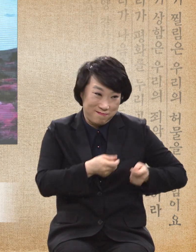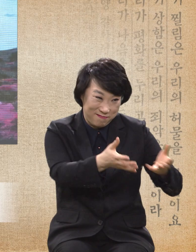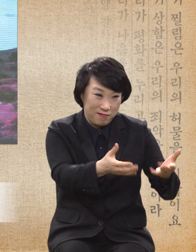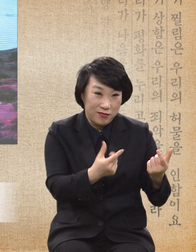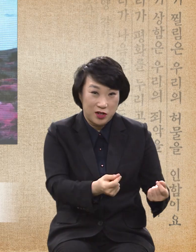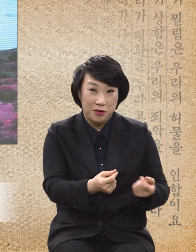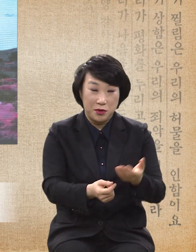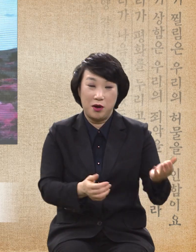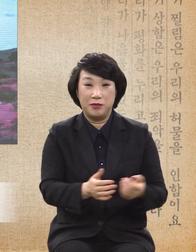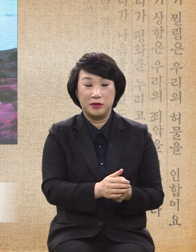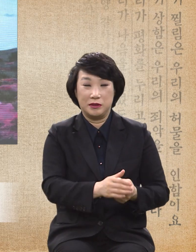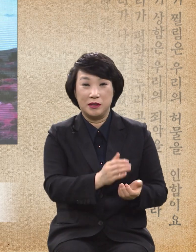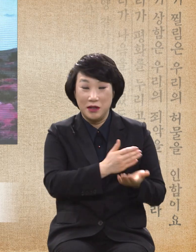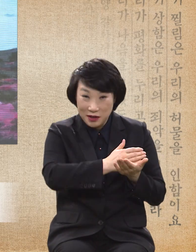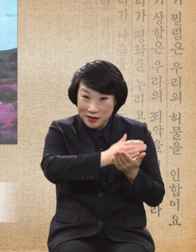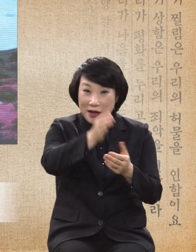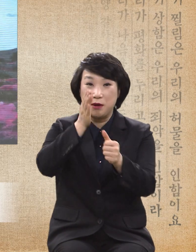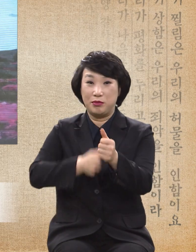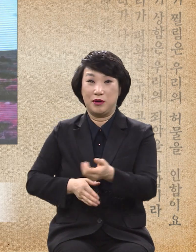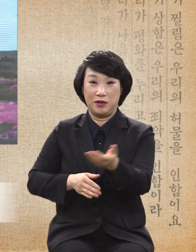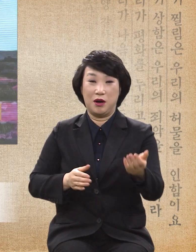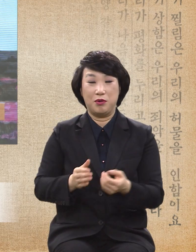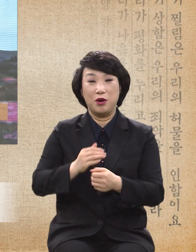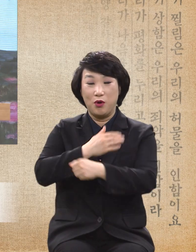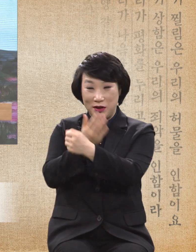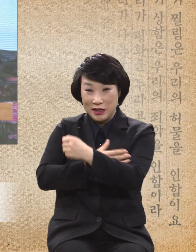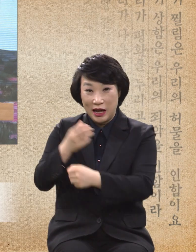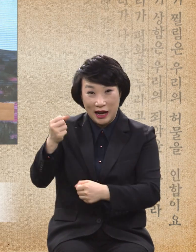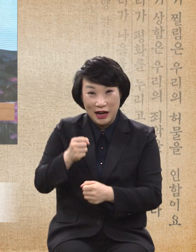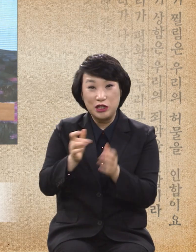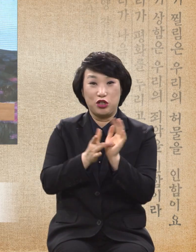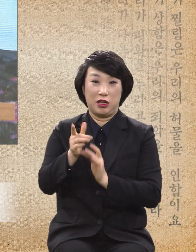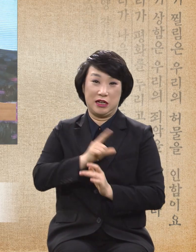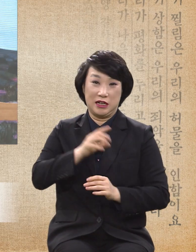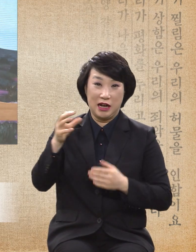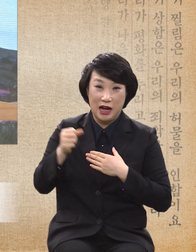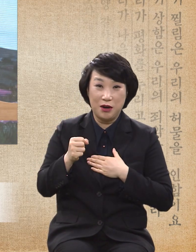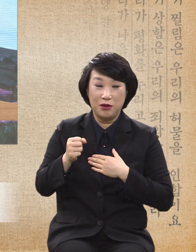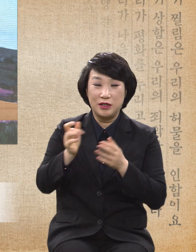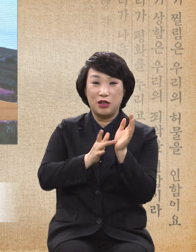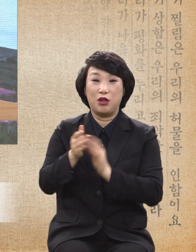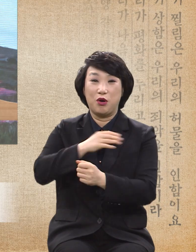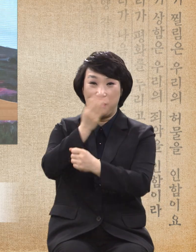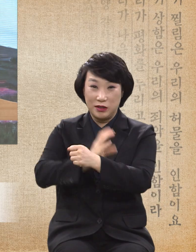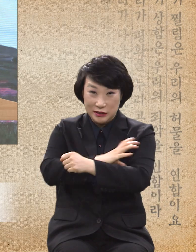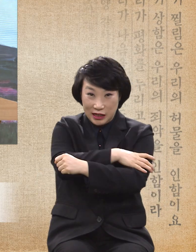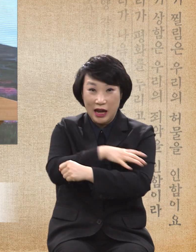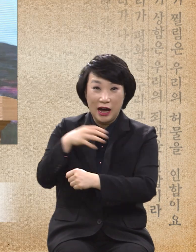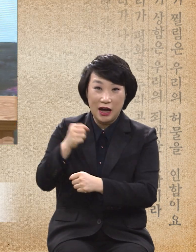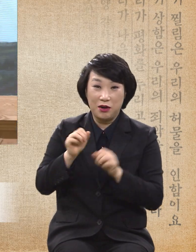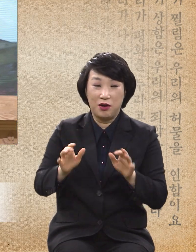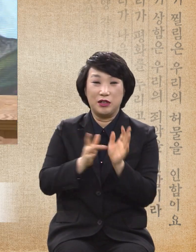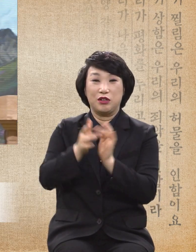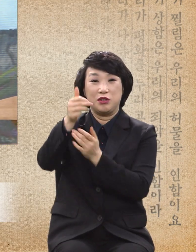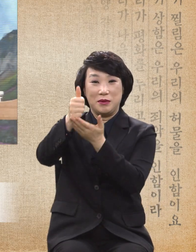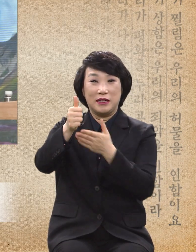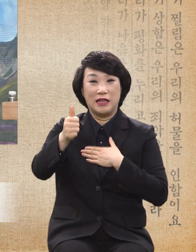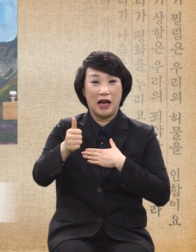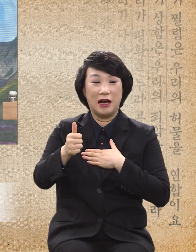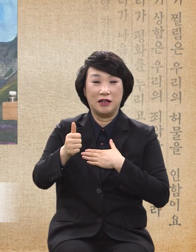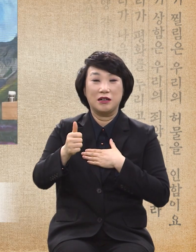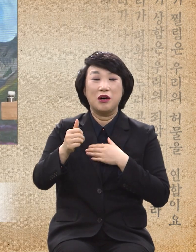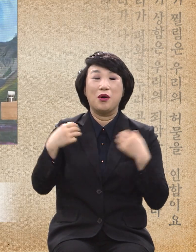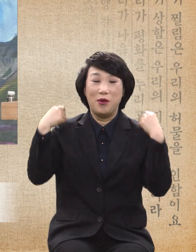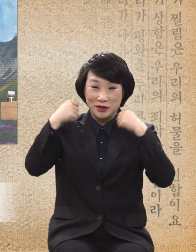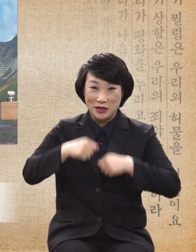소멸시키듯이 소멸시켜버려라. 권세 있는 그 이름으로, 그 권세로 그가 나의